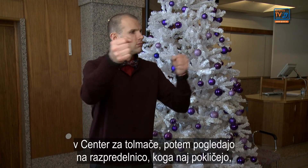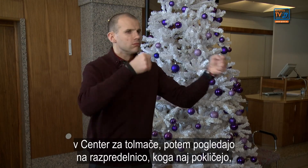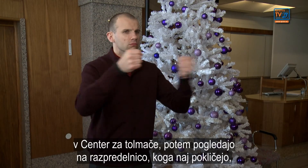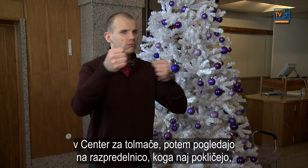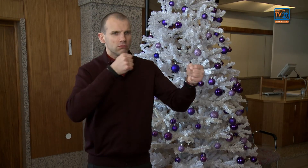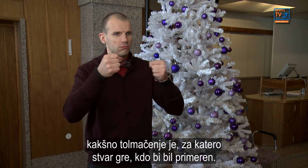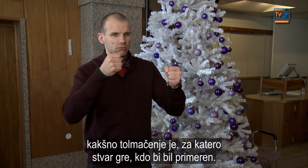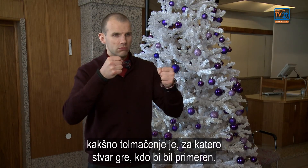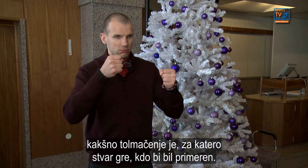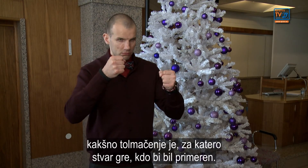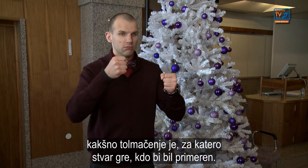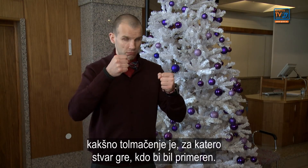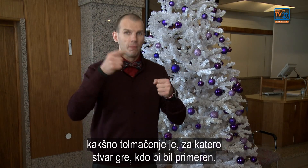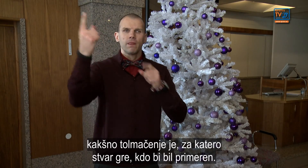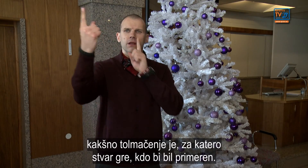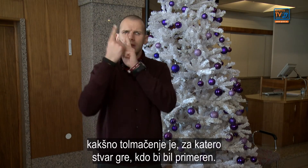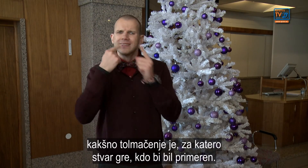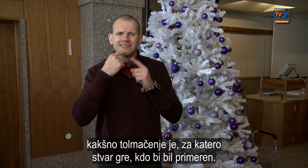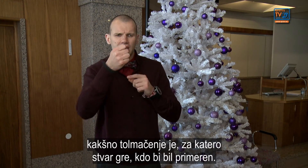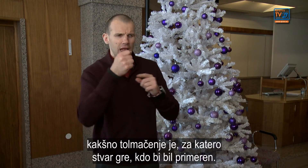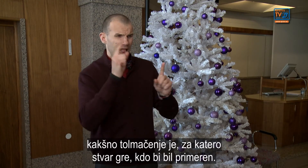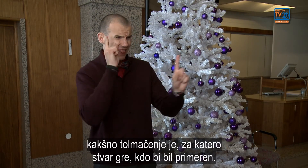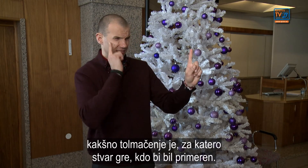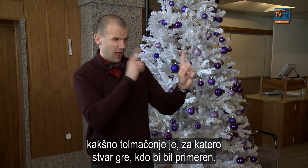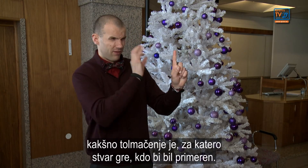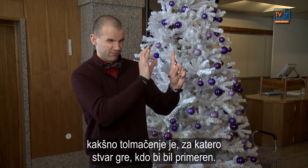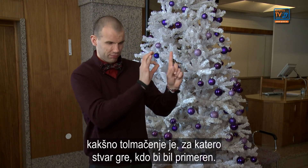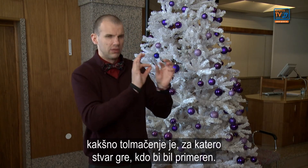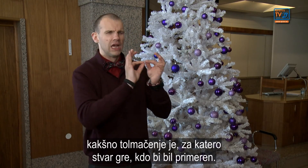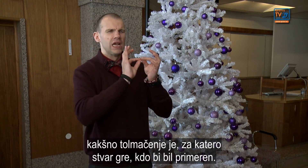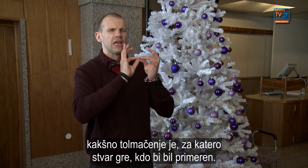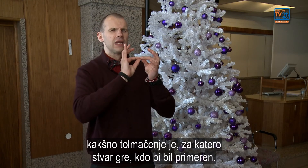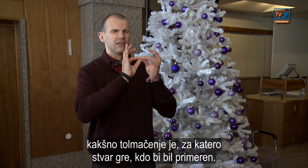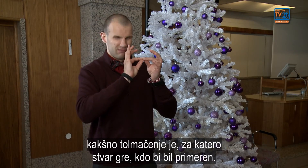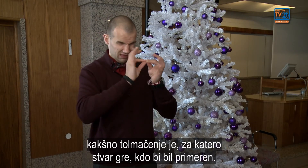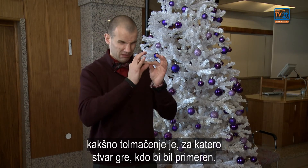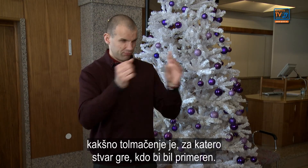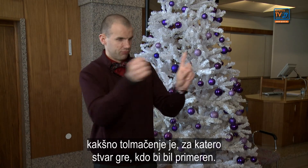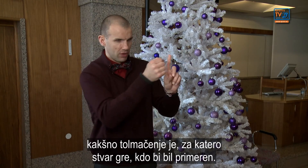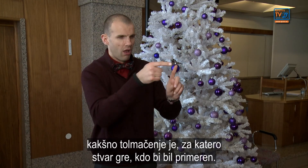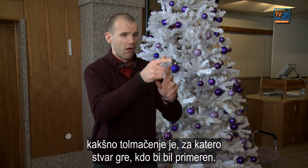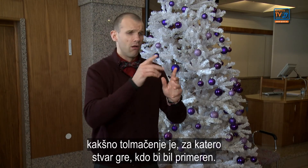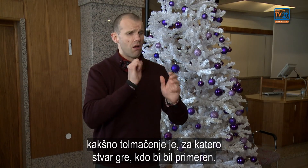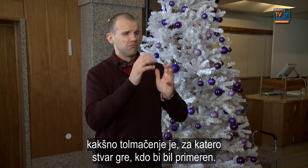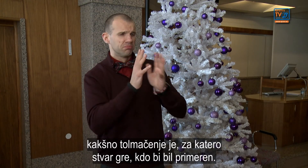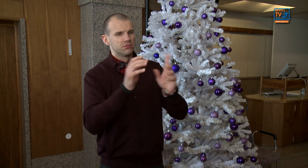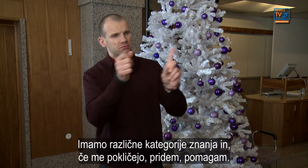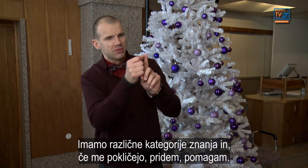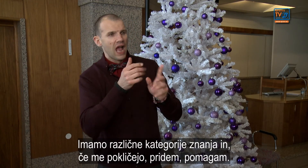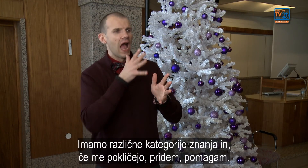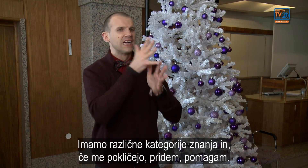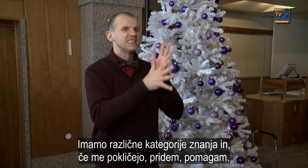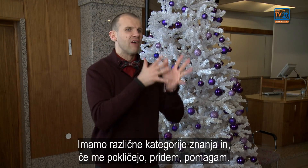pa najprej pokličejo v center za tolmače in potem pogledajo v razpredelnico oziroma tabele, koga pokličejo,